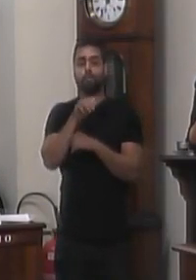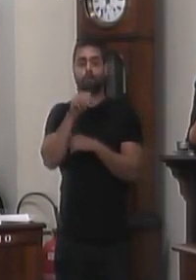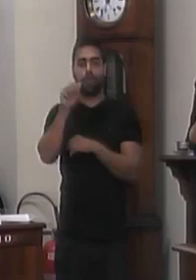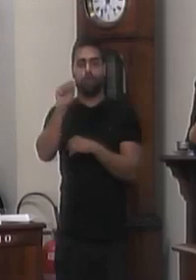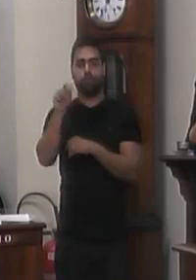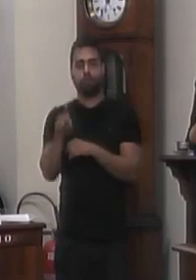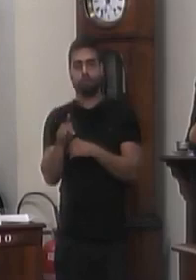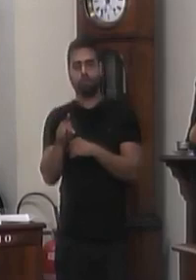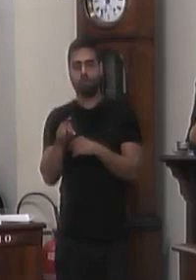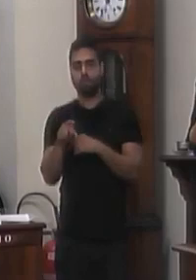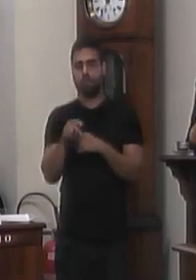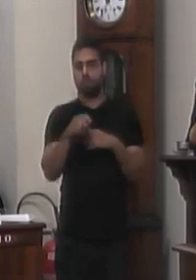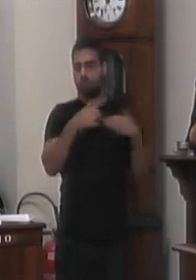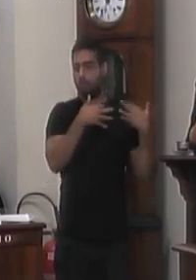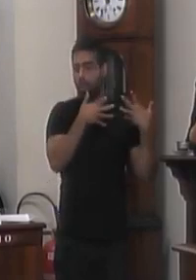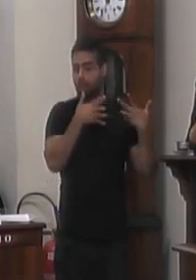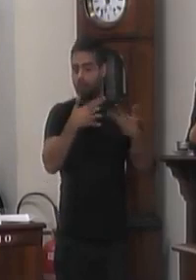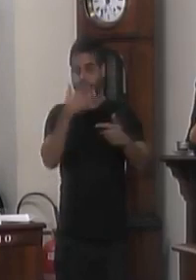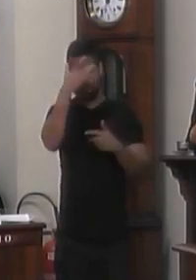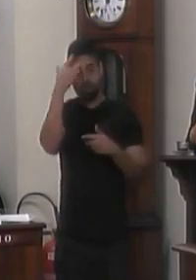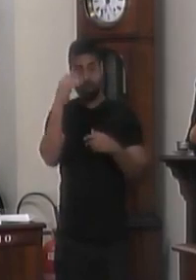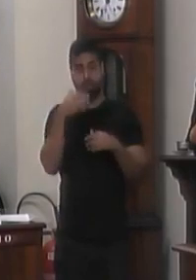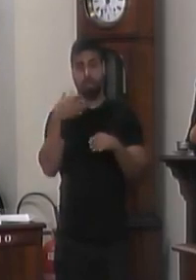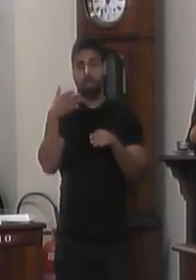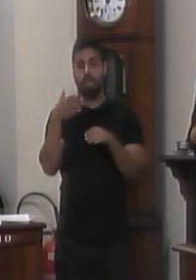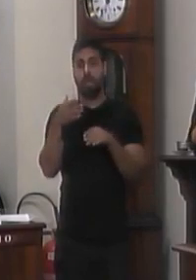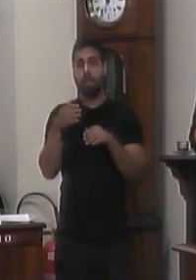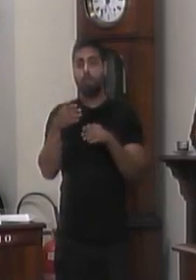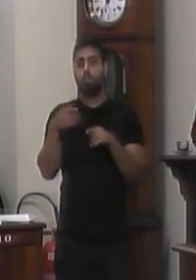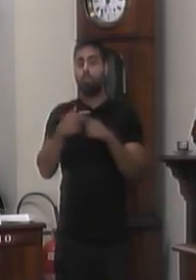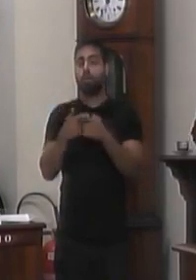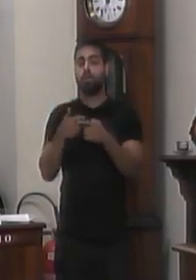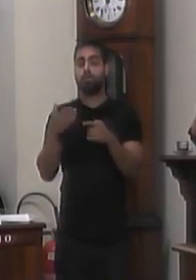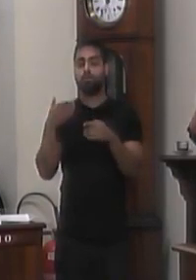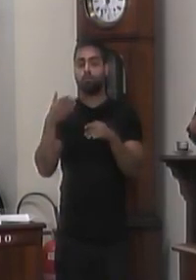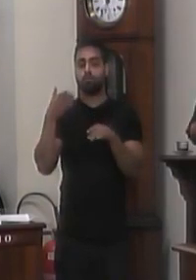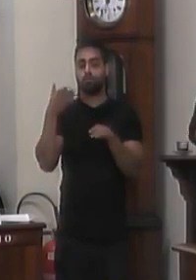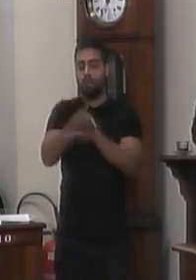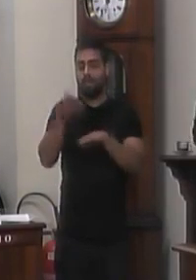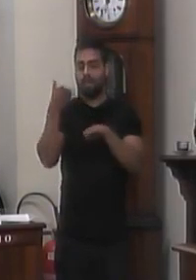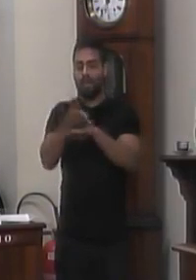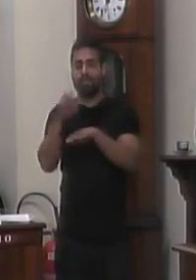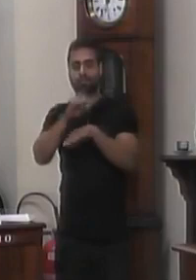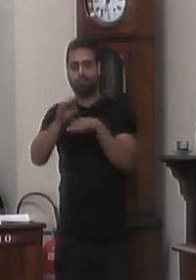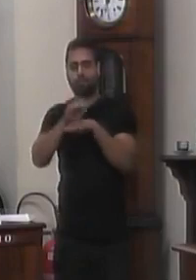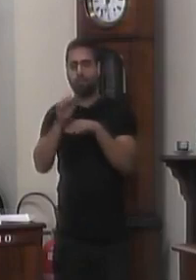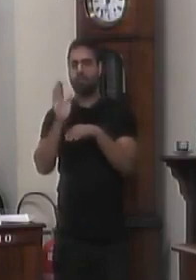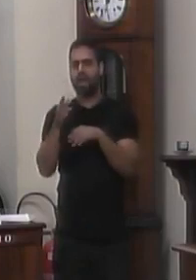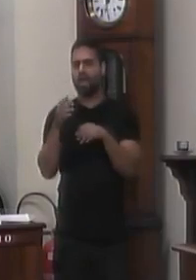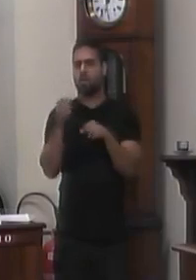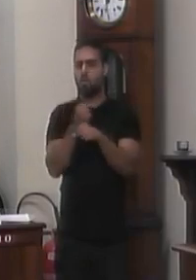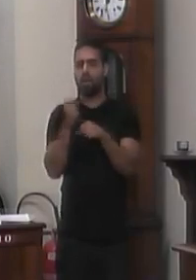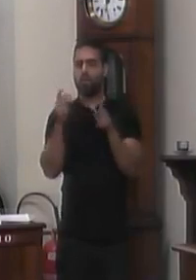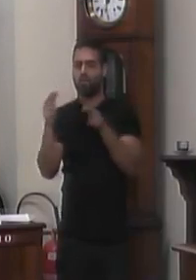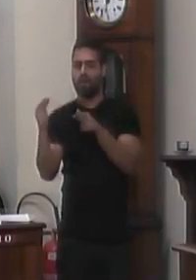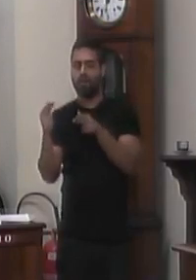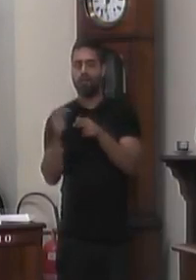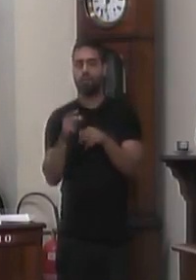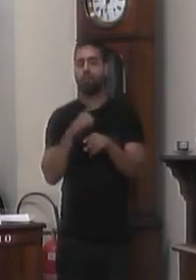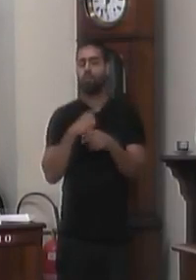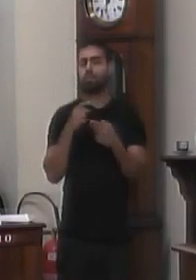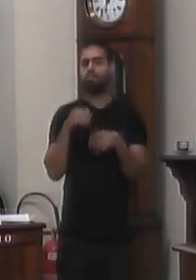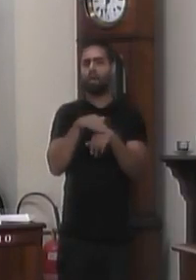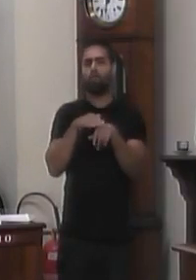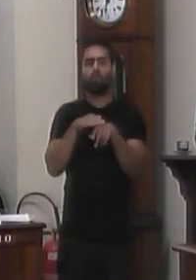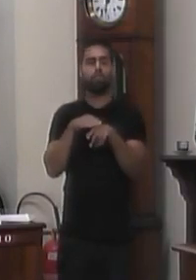aposenta é uma leva grande, porque são pessoas que entraram mais ou menos no mesma época, e a gente já tem aí até umas situações. Hoje eu estava conversando